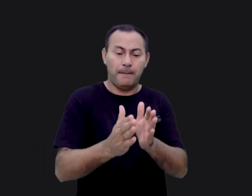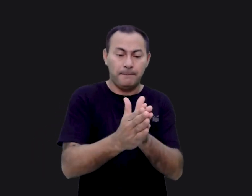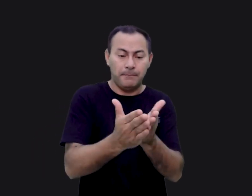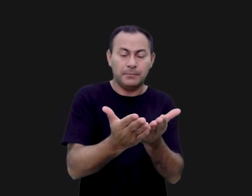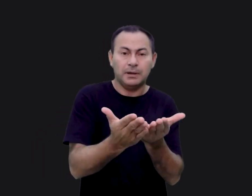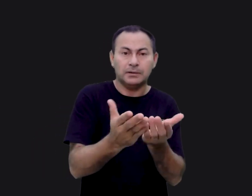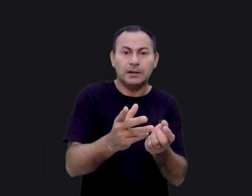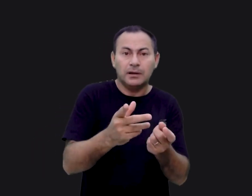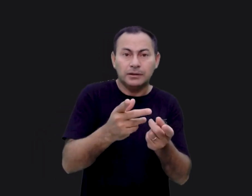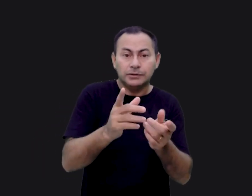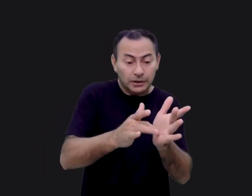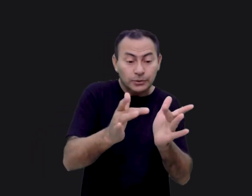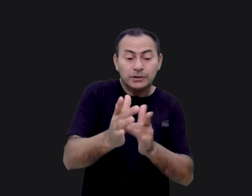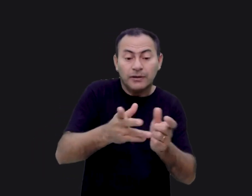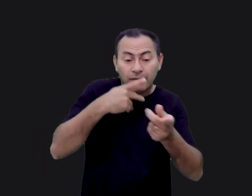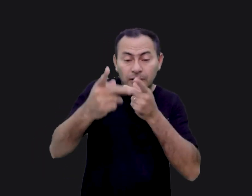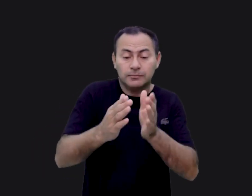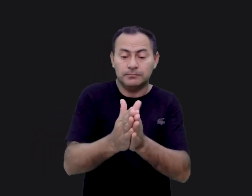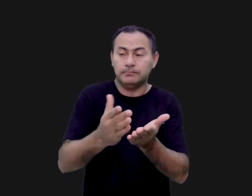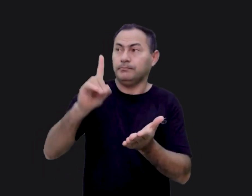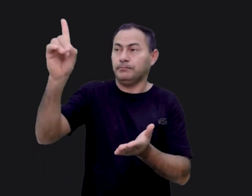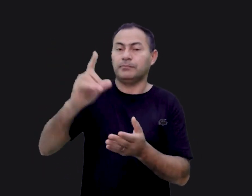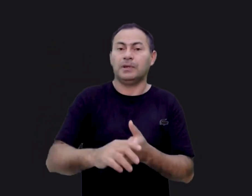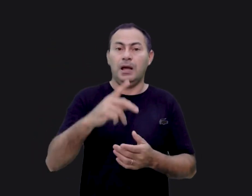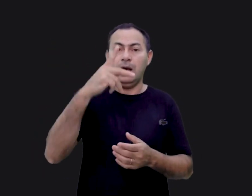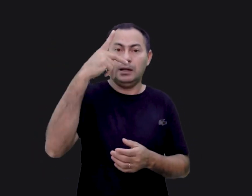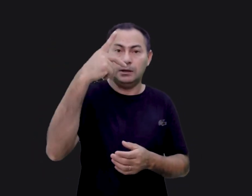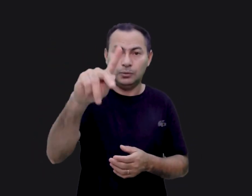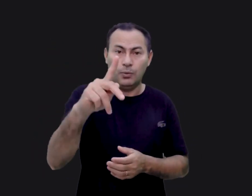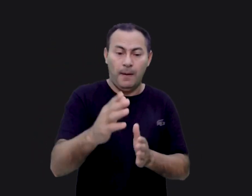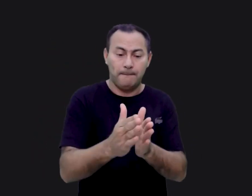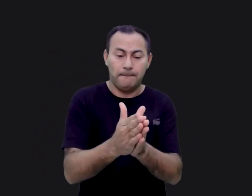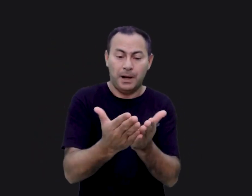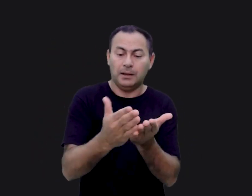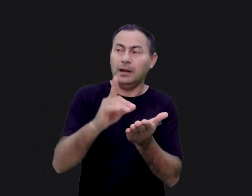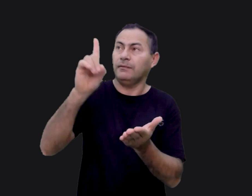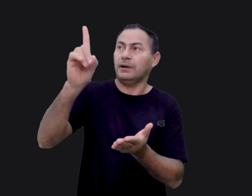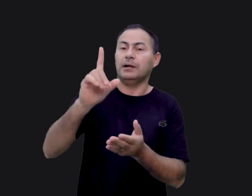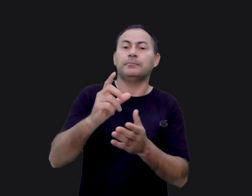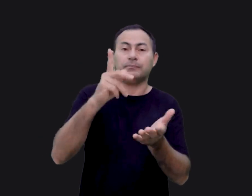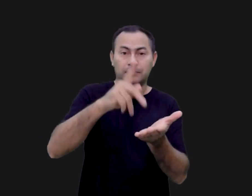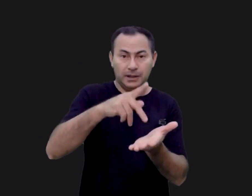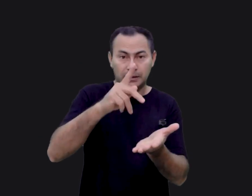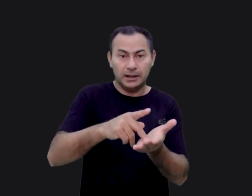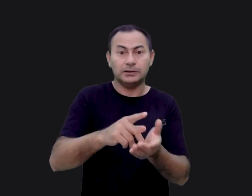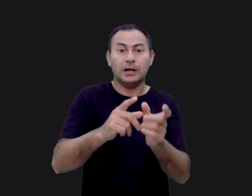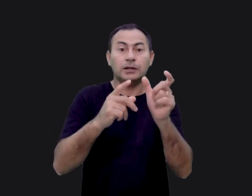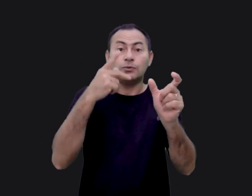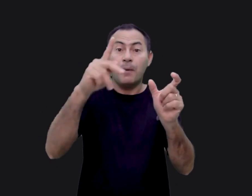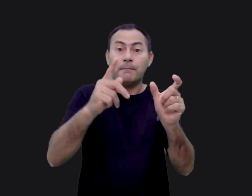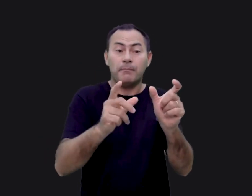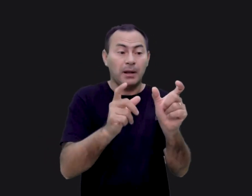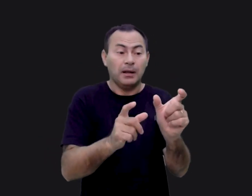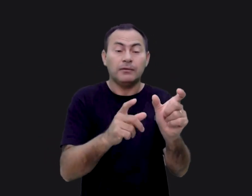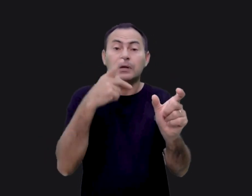palavras de Jesus a respeito das Escrituras. A tua palavra é a verdade. É uma